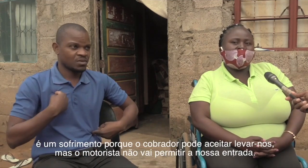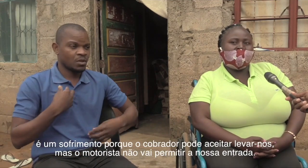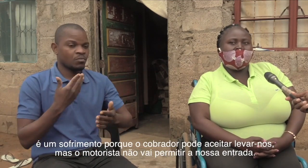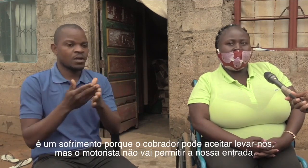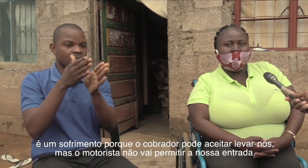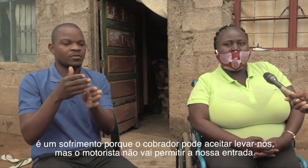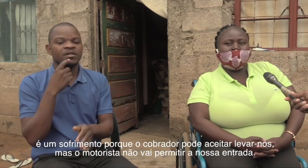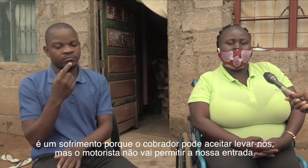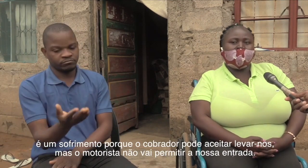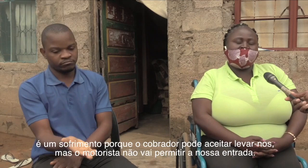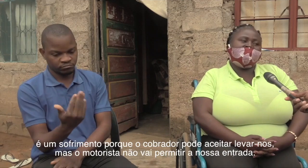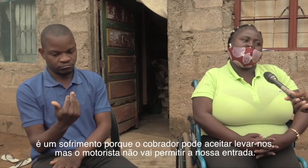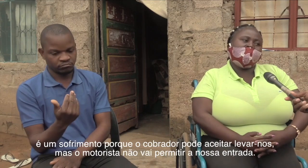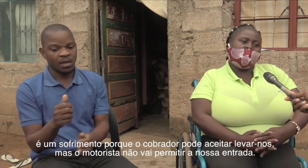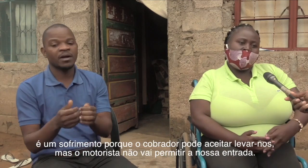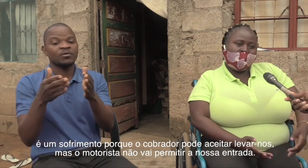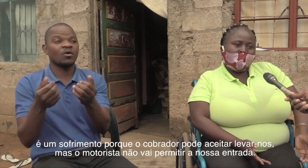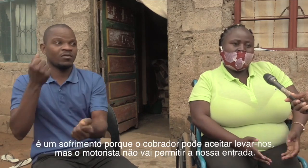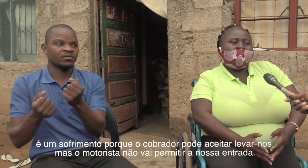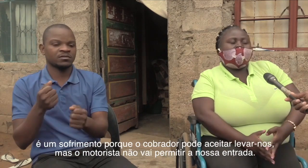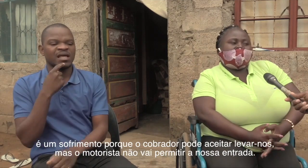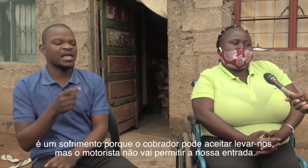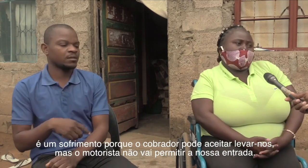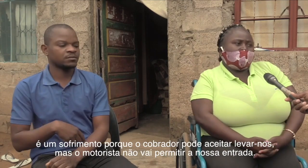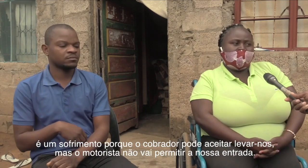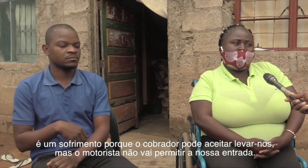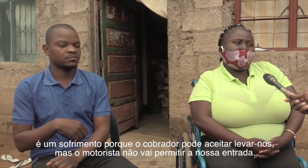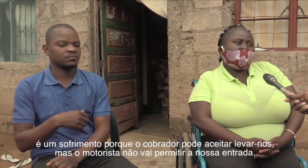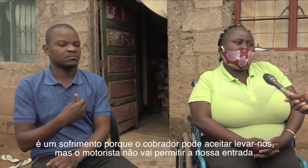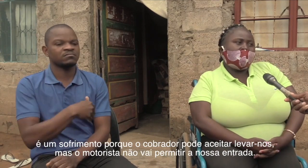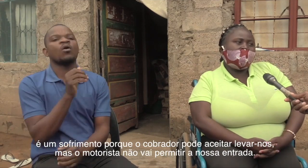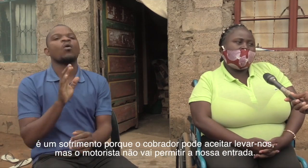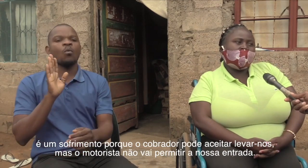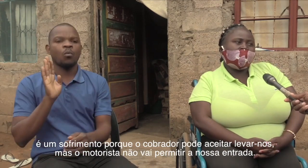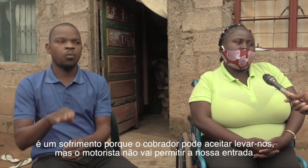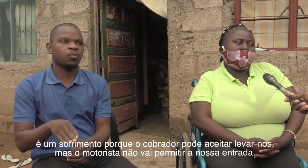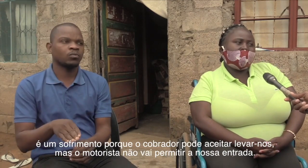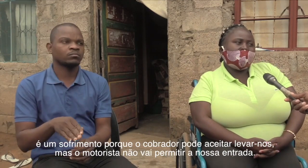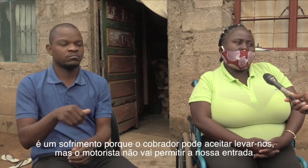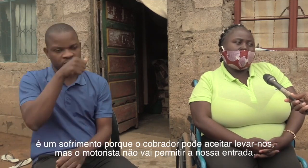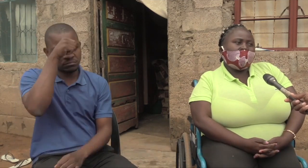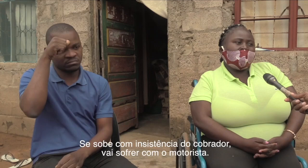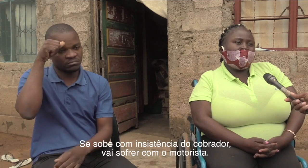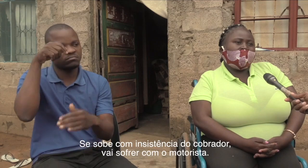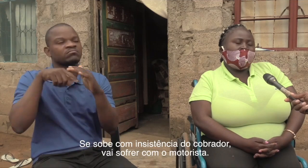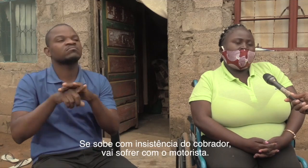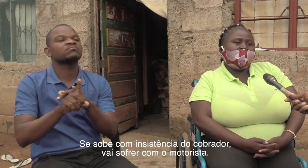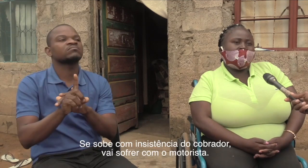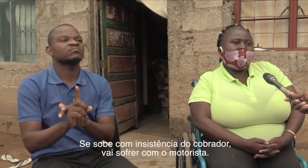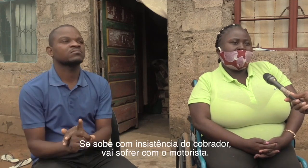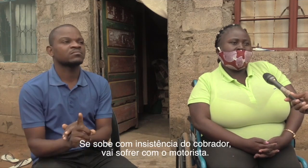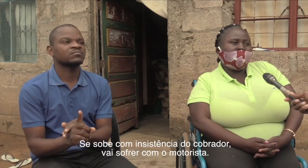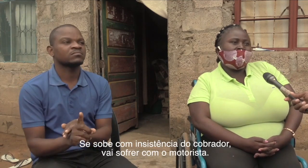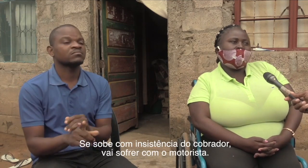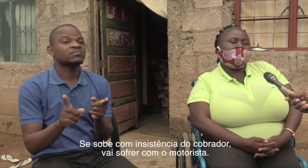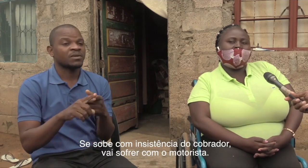aceita para você subir, o motorista vai buscar para você não subir. E